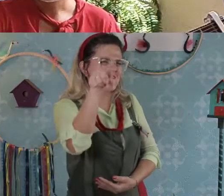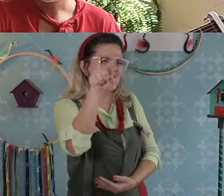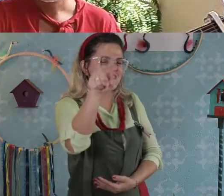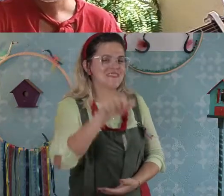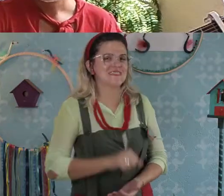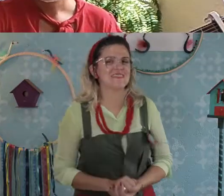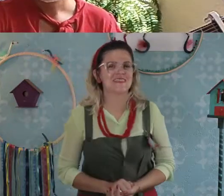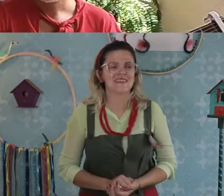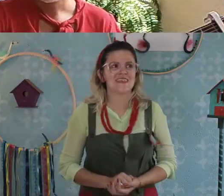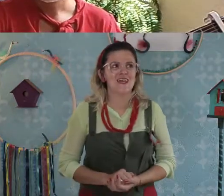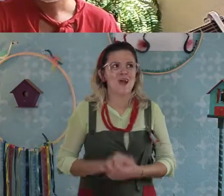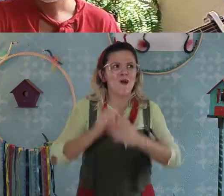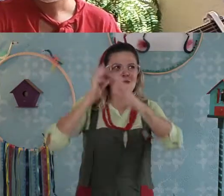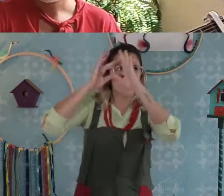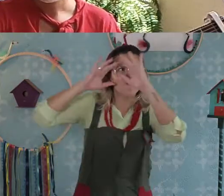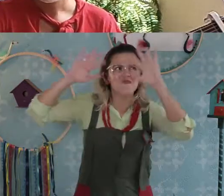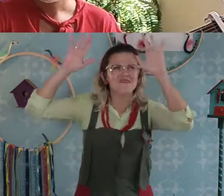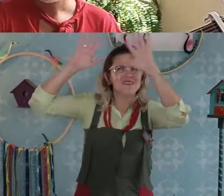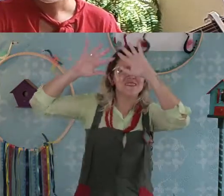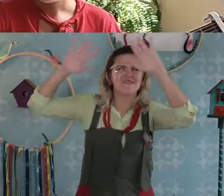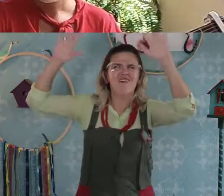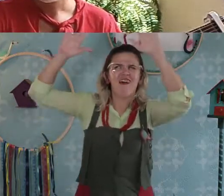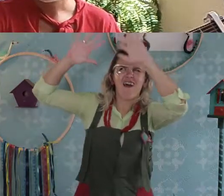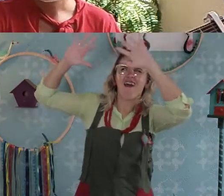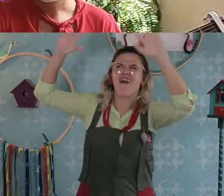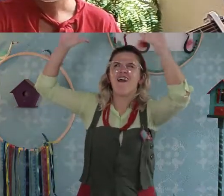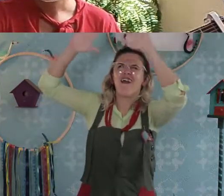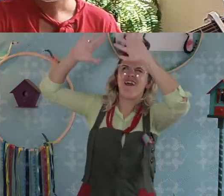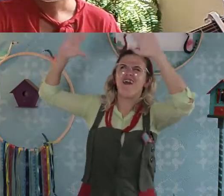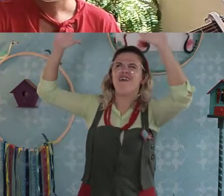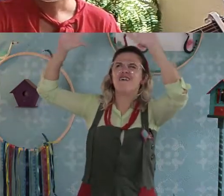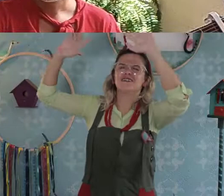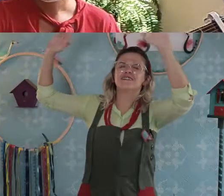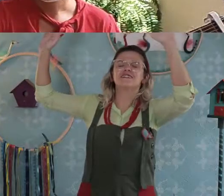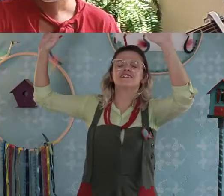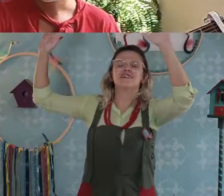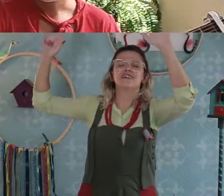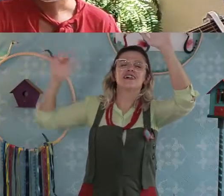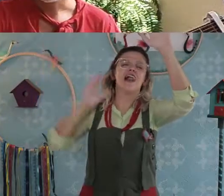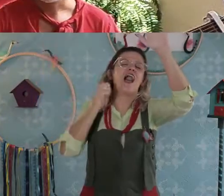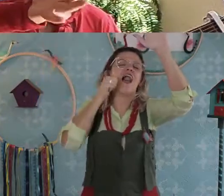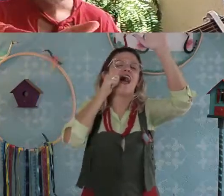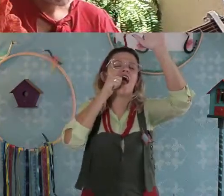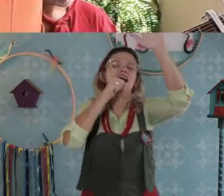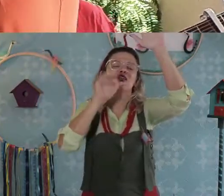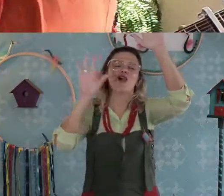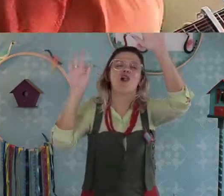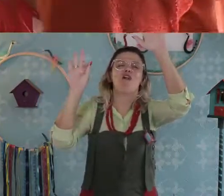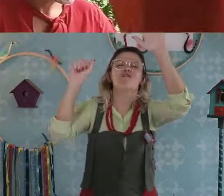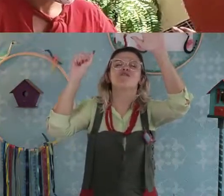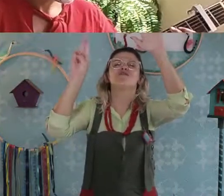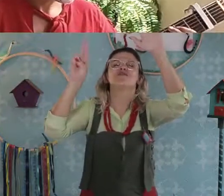e imaginarem, nesse som gostoso, essa menina Fauna.